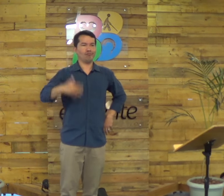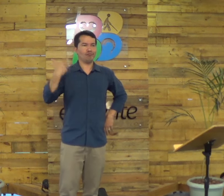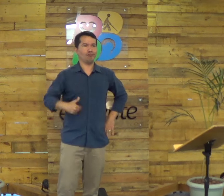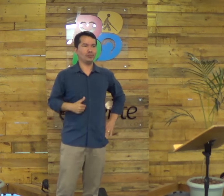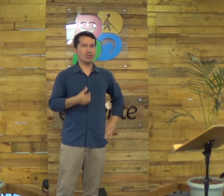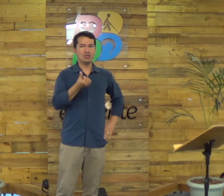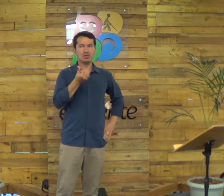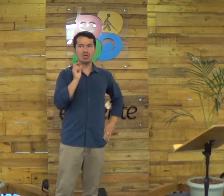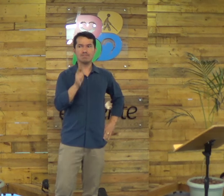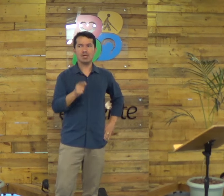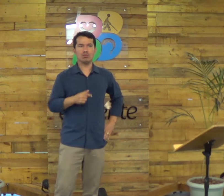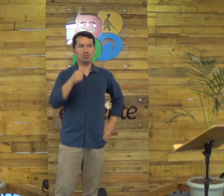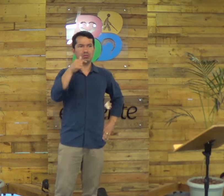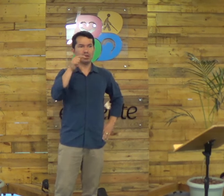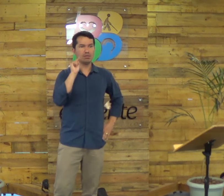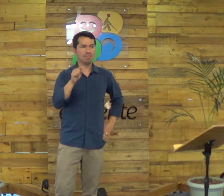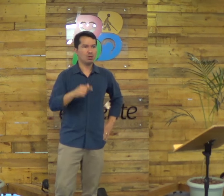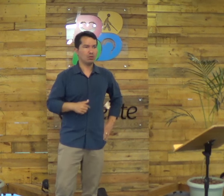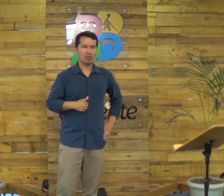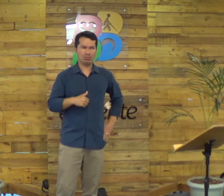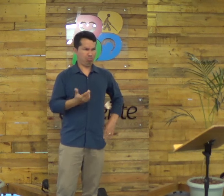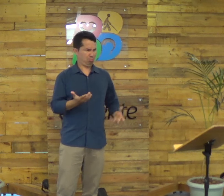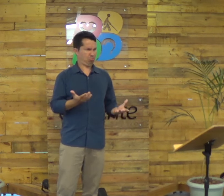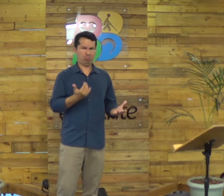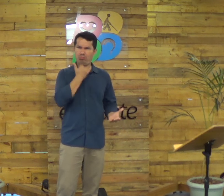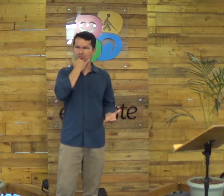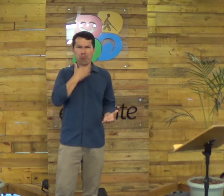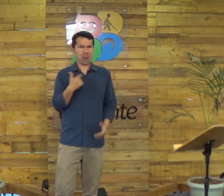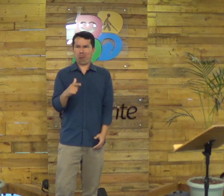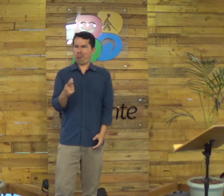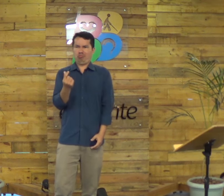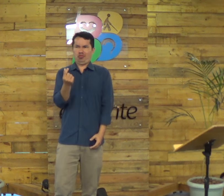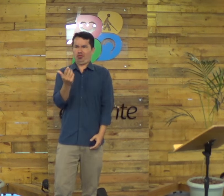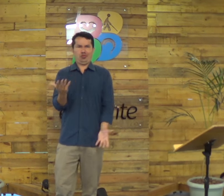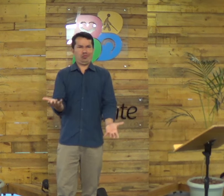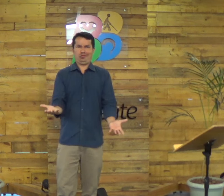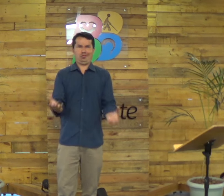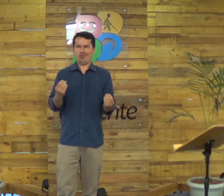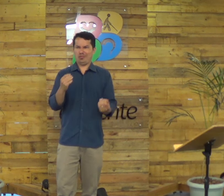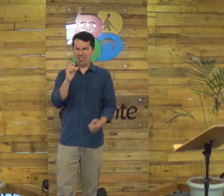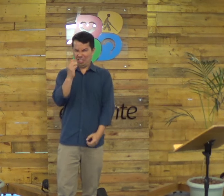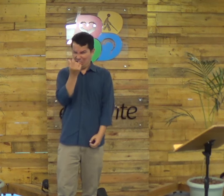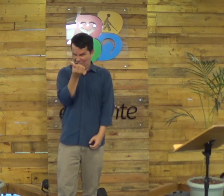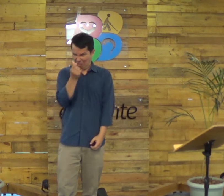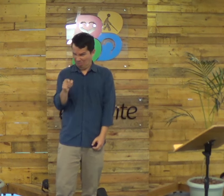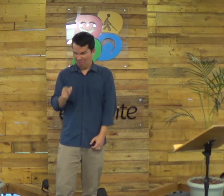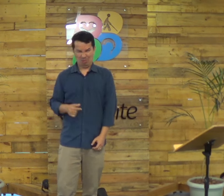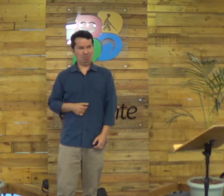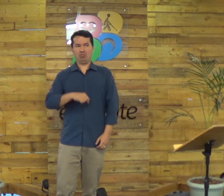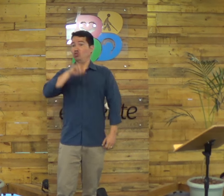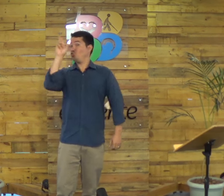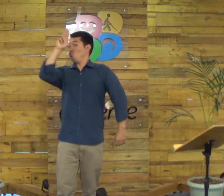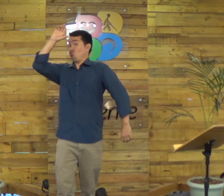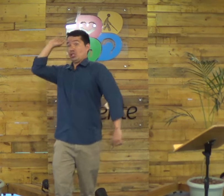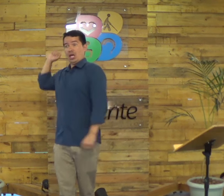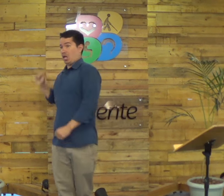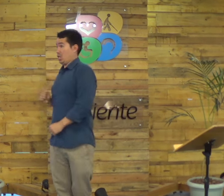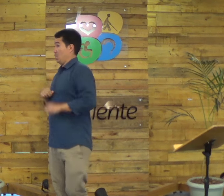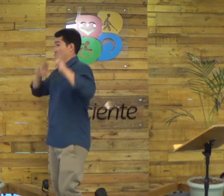tinha dinheiro, porque era muito caro, era seis mil, sete mil reais, era uma coisa assim, eu não tinha dinheiro para isso, como assim? Nunca,